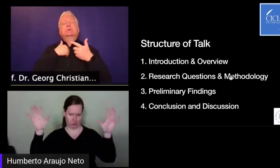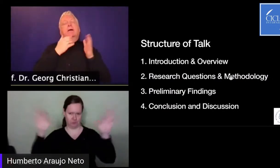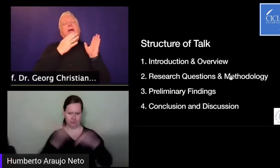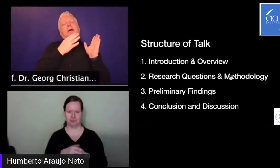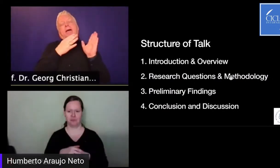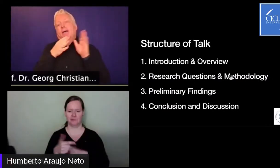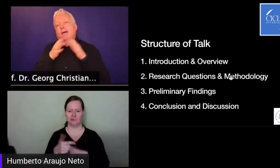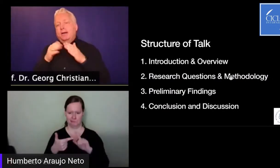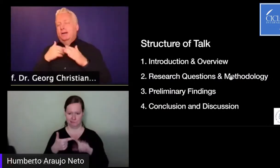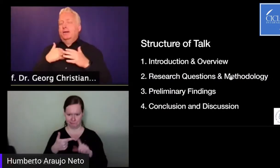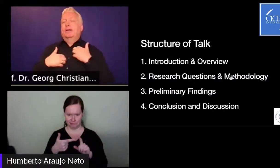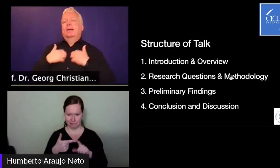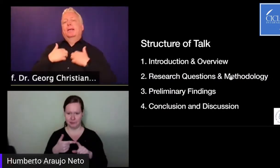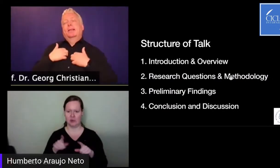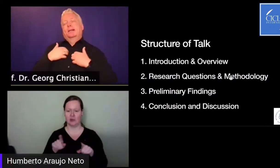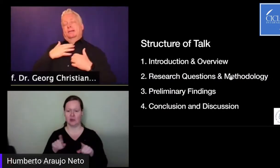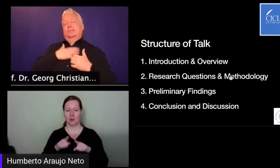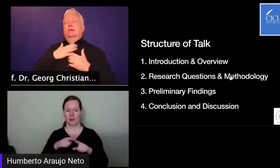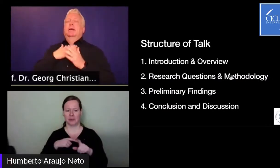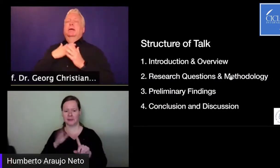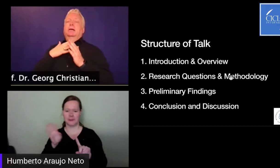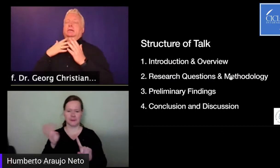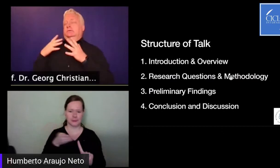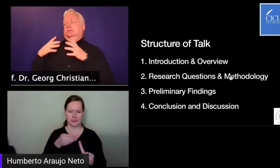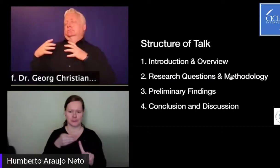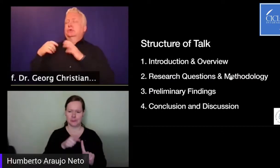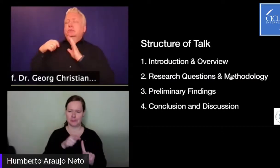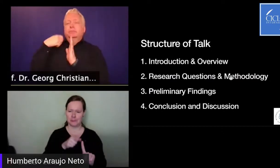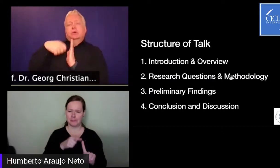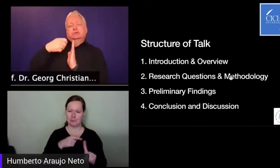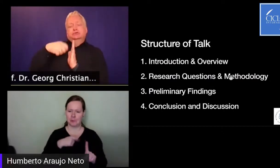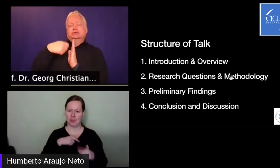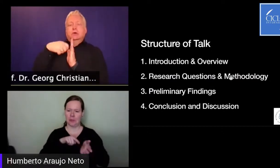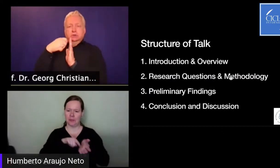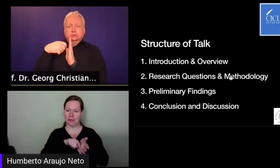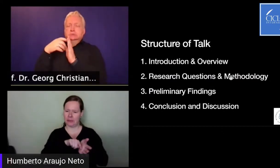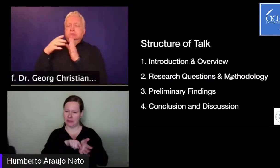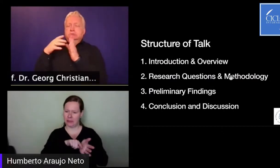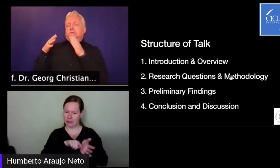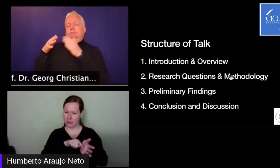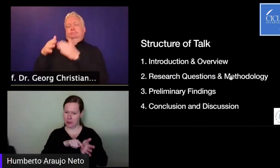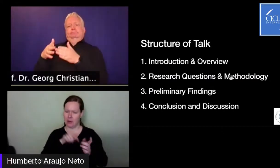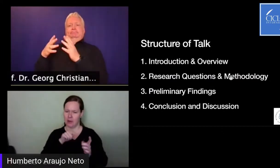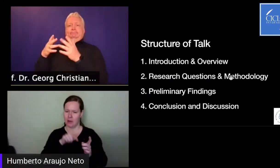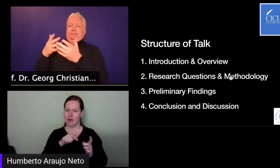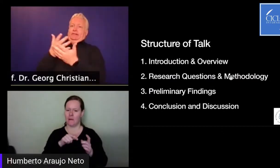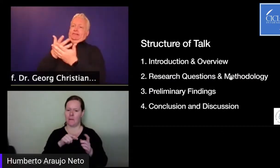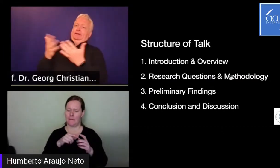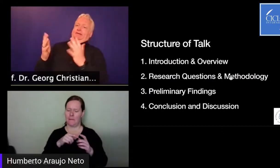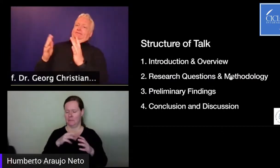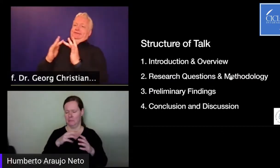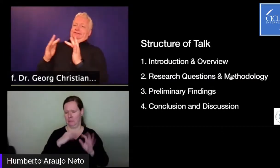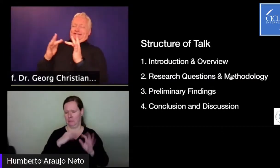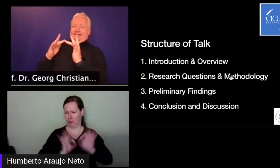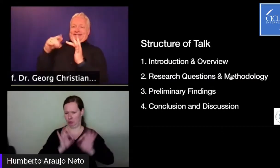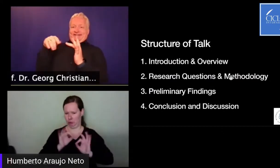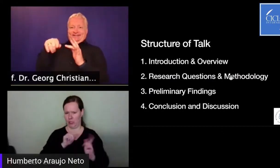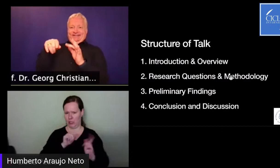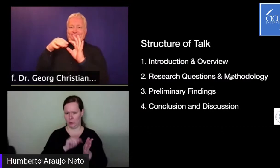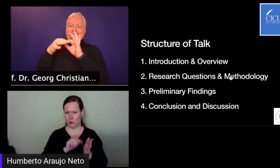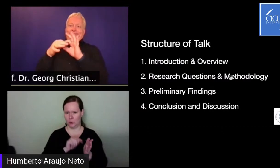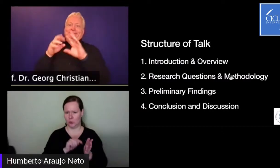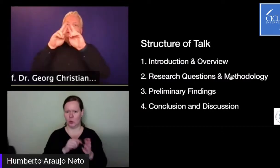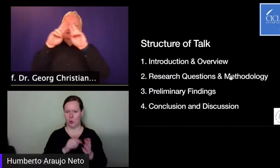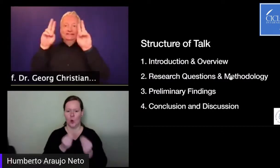E eu espero que a gente consiga esclarecer alguns pontos nesse início, tá? Depois entraremos nas questões de pesquisa, né,